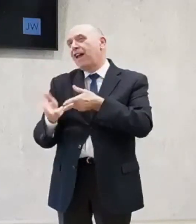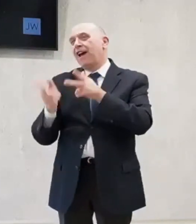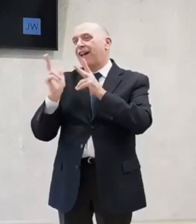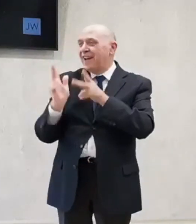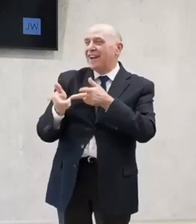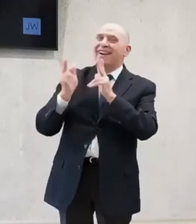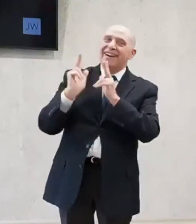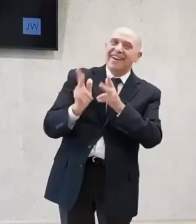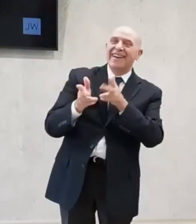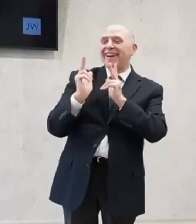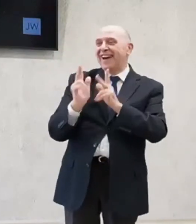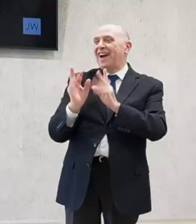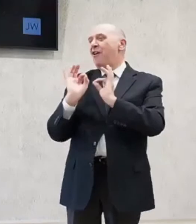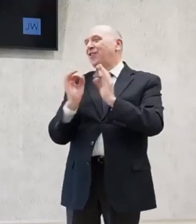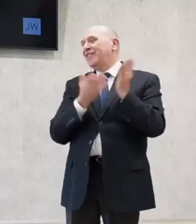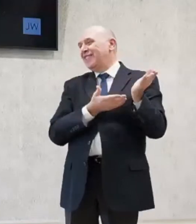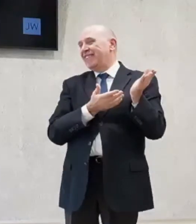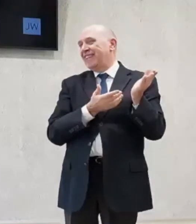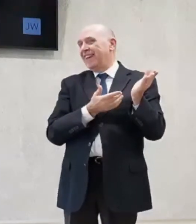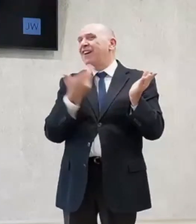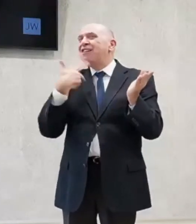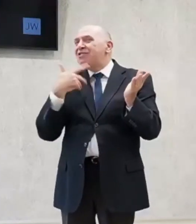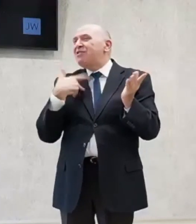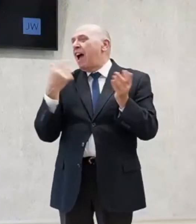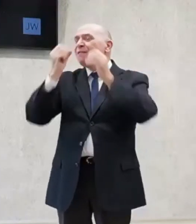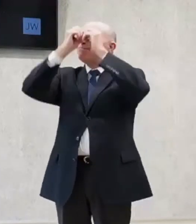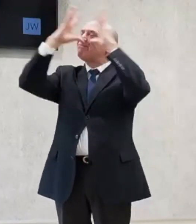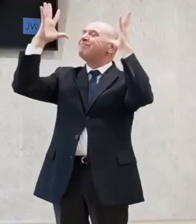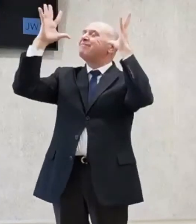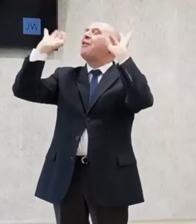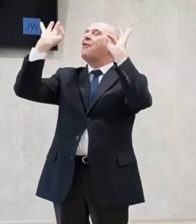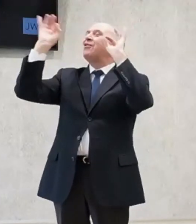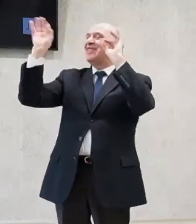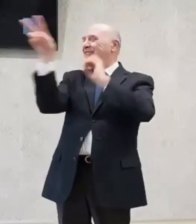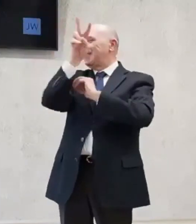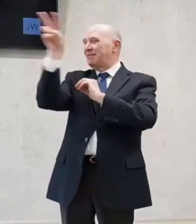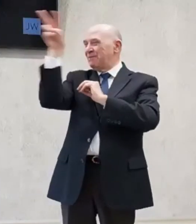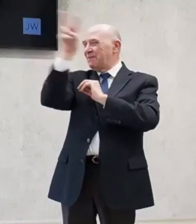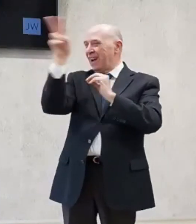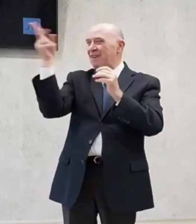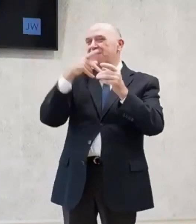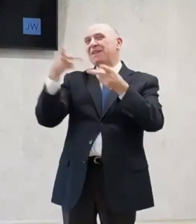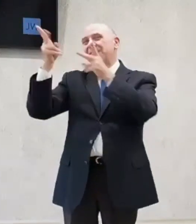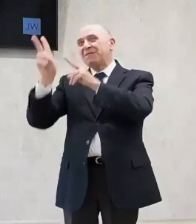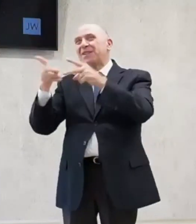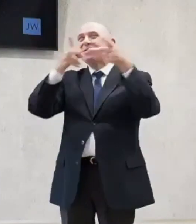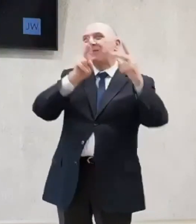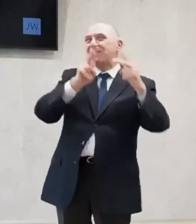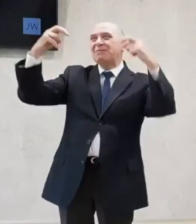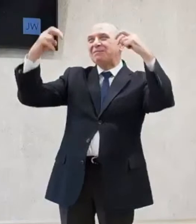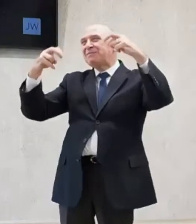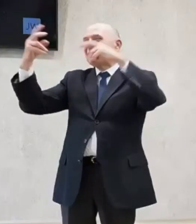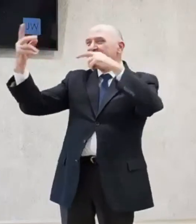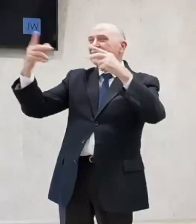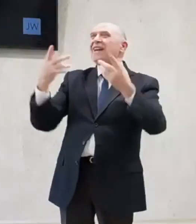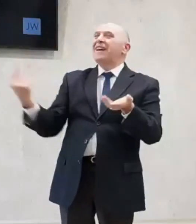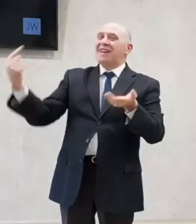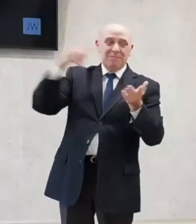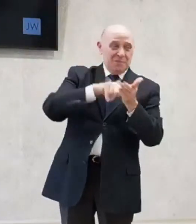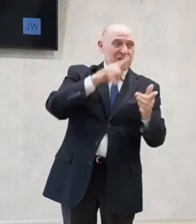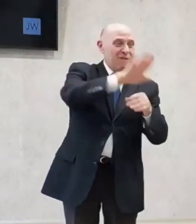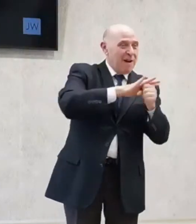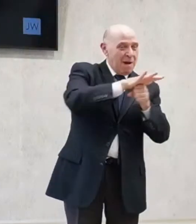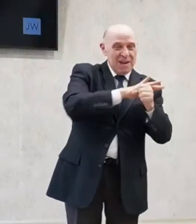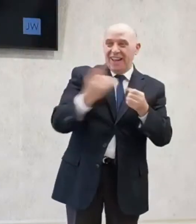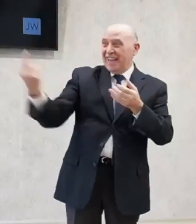noi vediamo Lina e vediamo te Luigi con questa immagine voi famigliari diciamo poter riabbracciare l'ina in queste